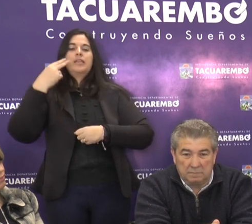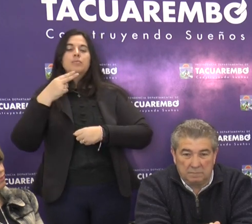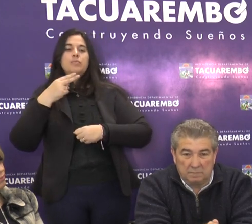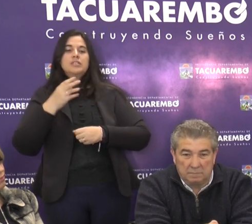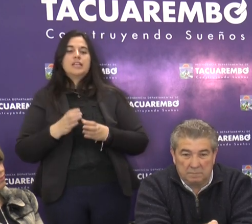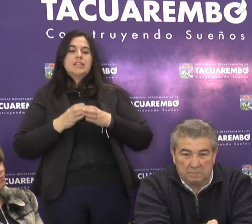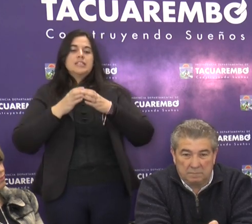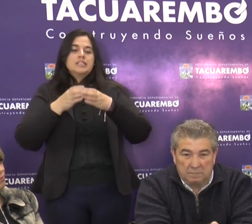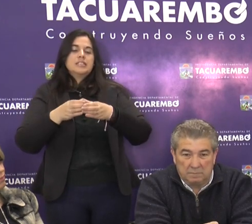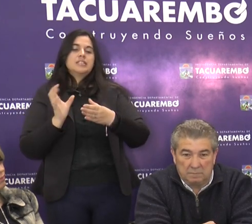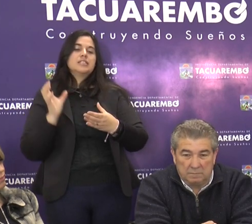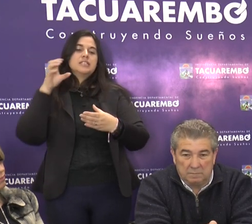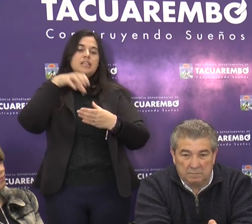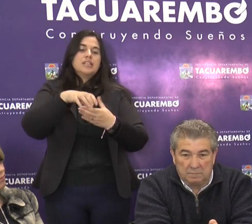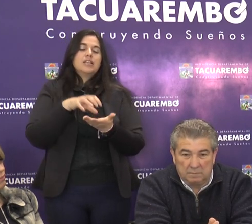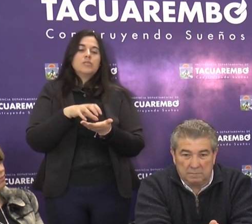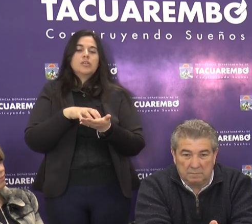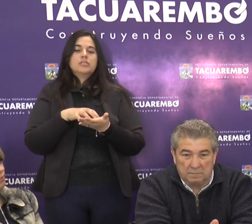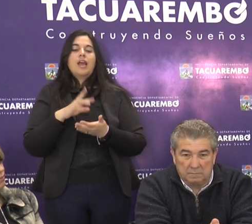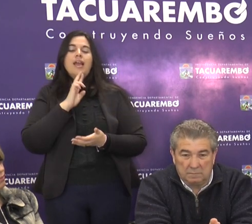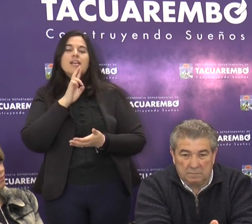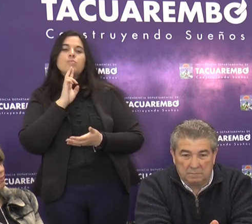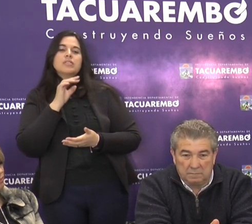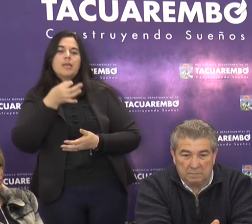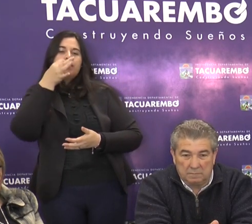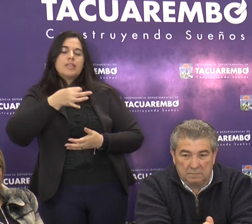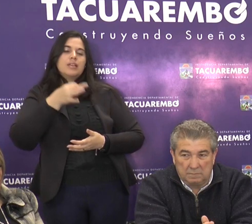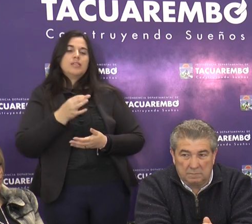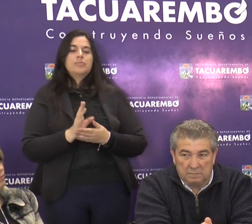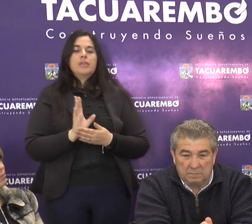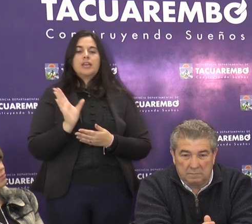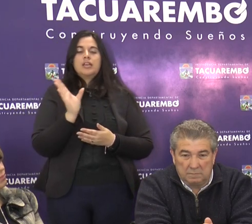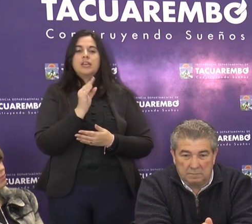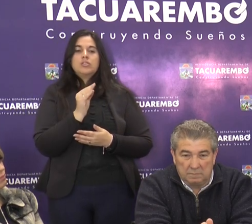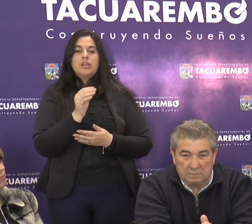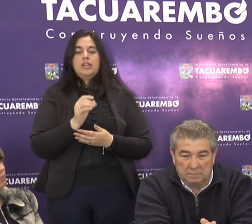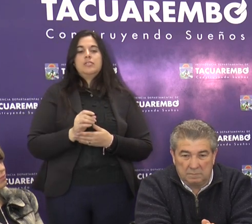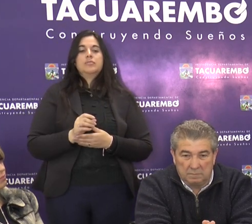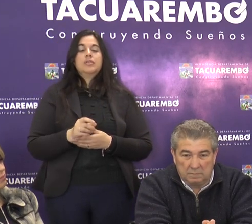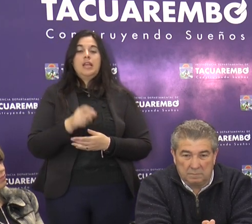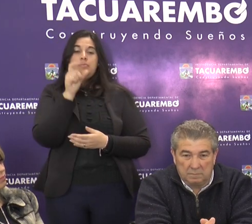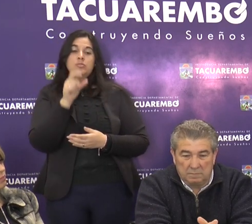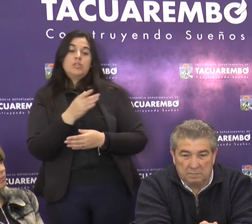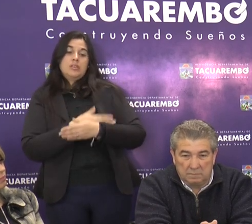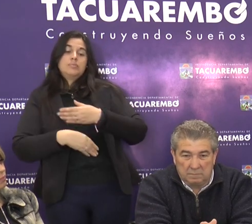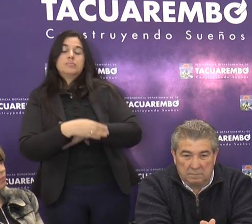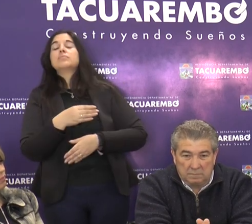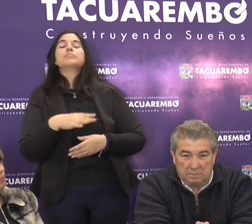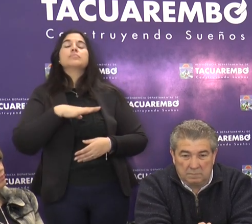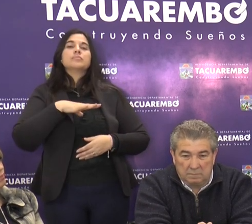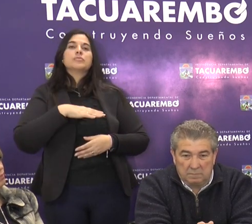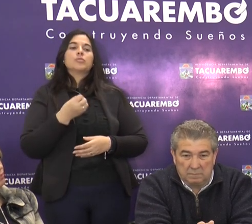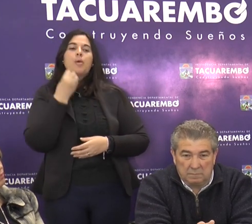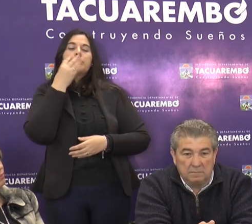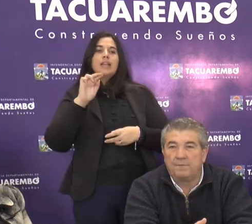Intendentes propuestas válidas para que el destinatario final, que es el discapacitado, tenga una